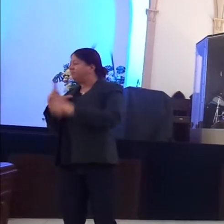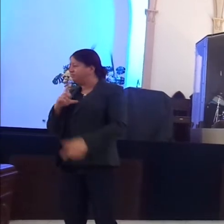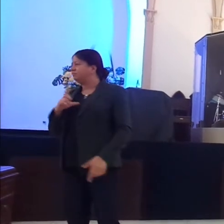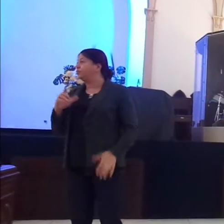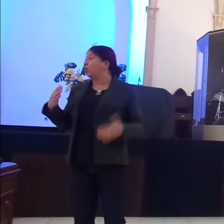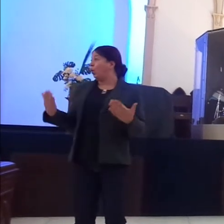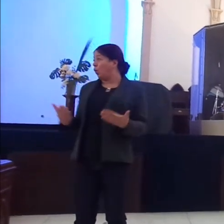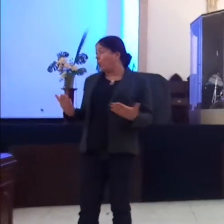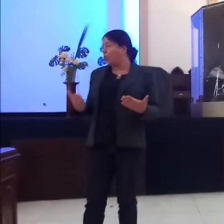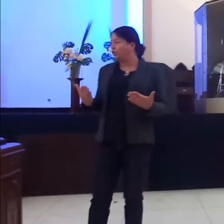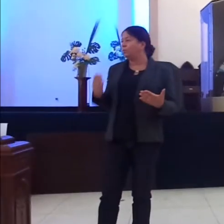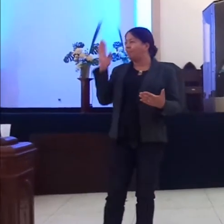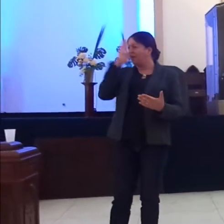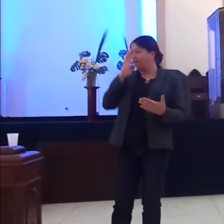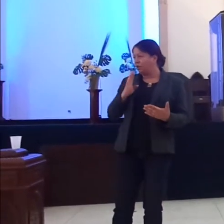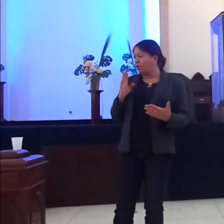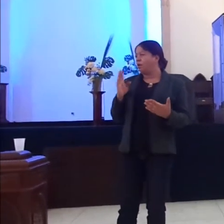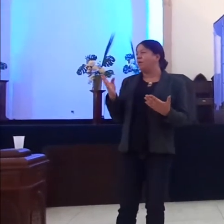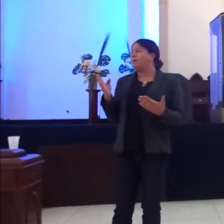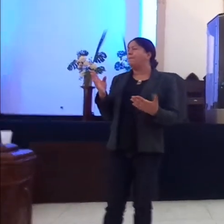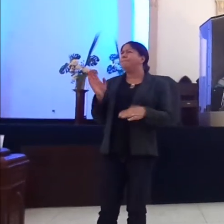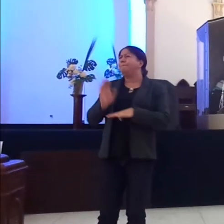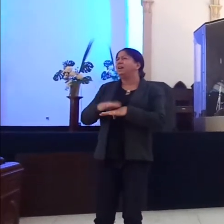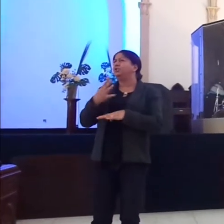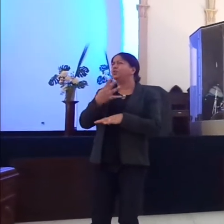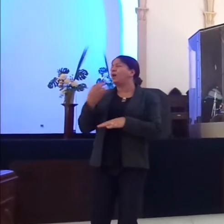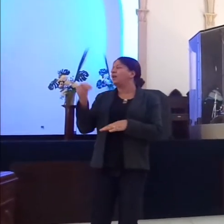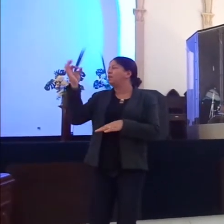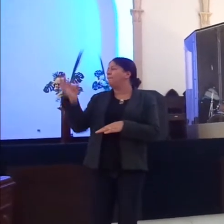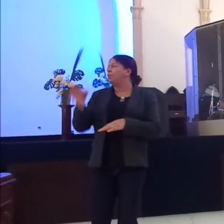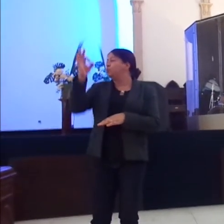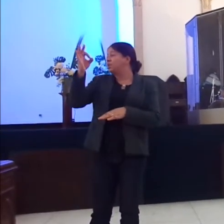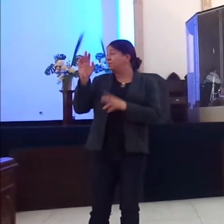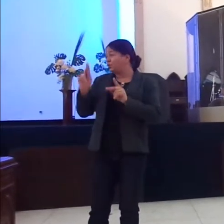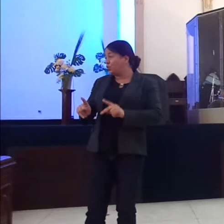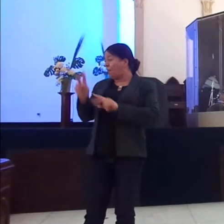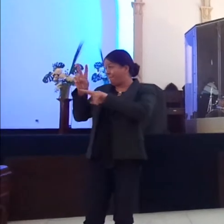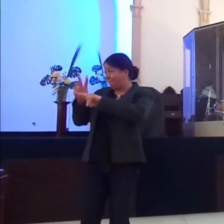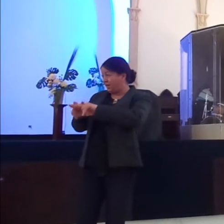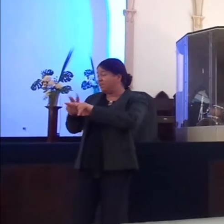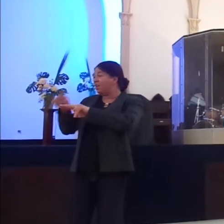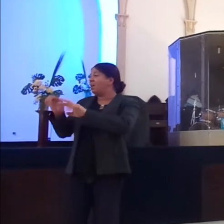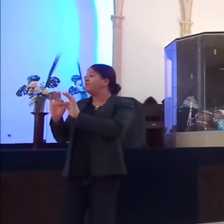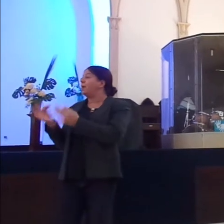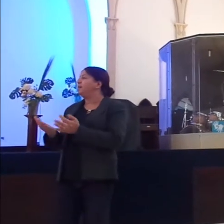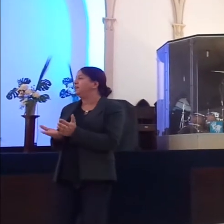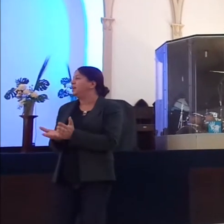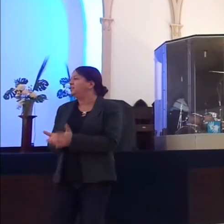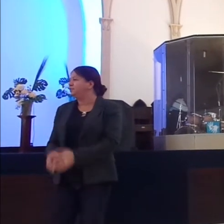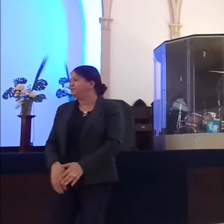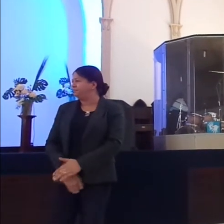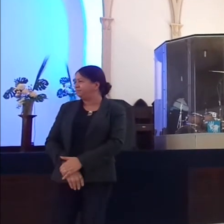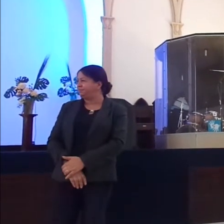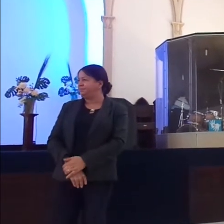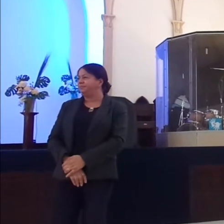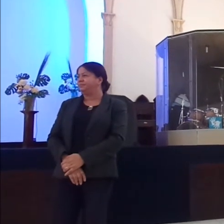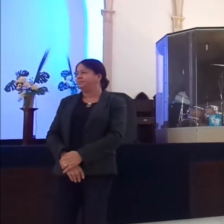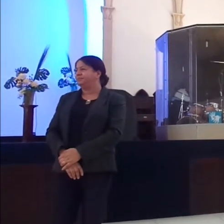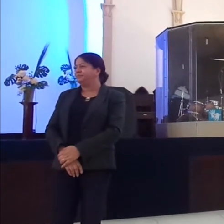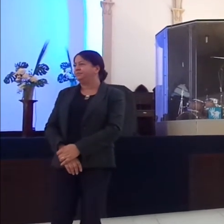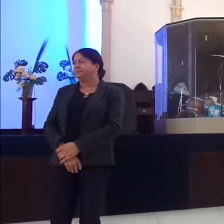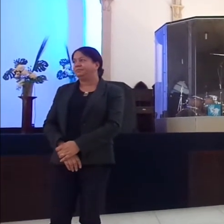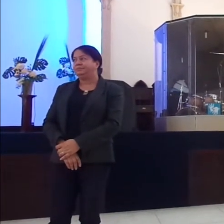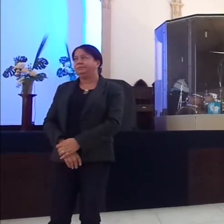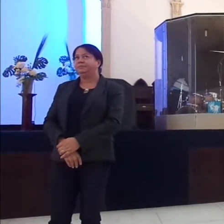Hoje os presídios brasileiros, mais de 40% dos presos vêm de famílias evangélicas.